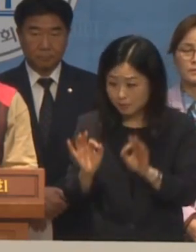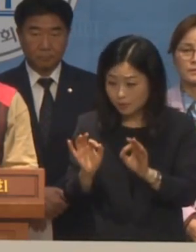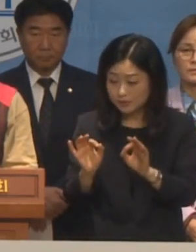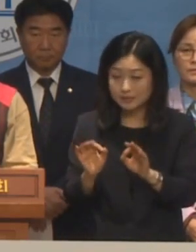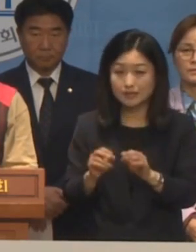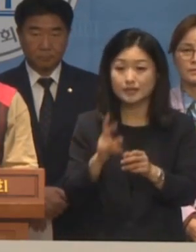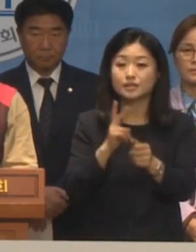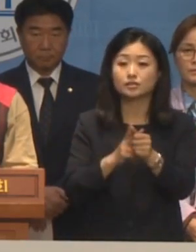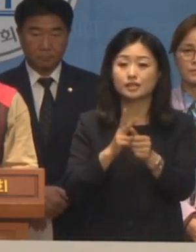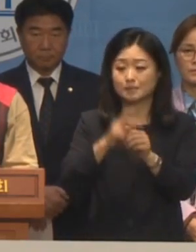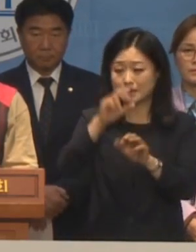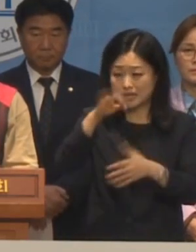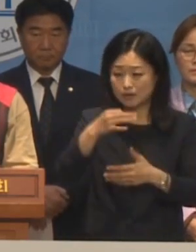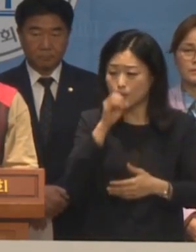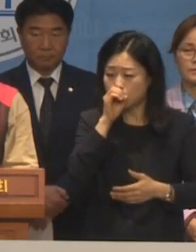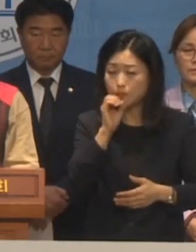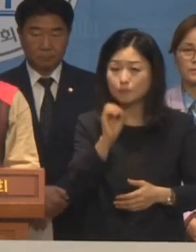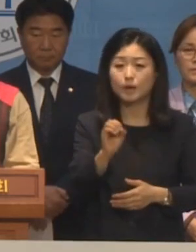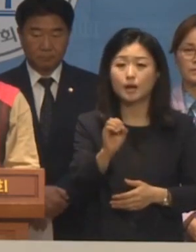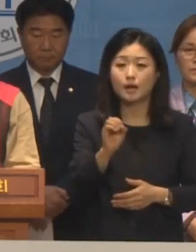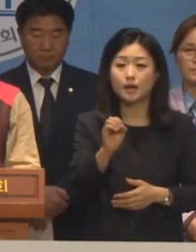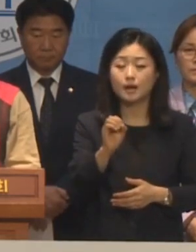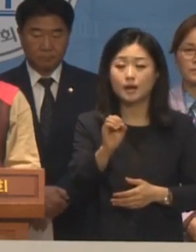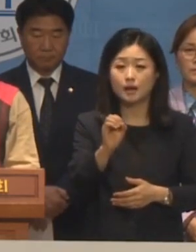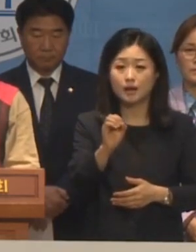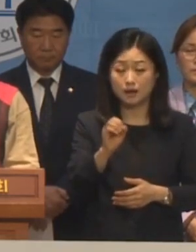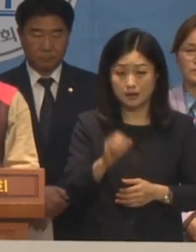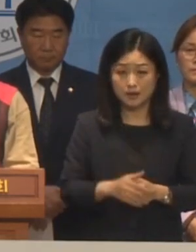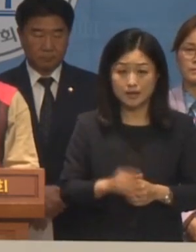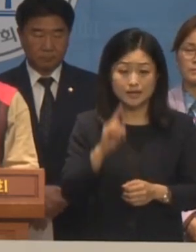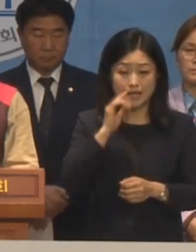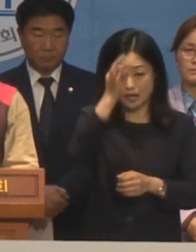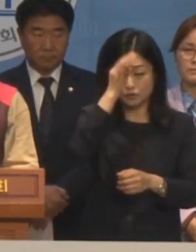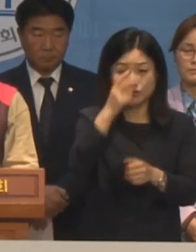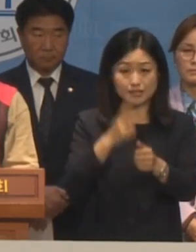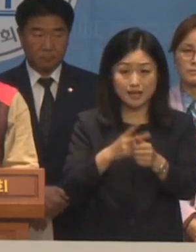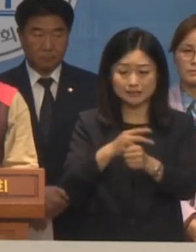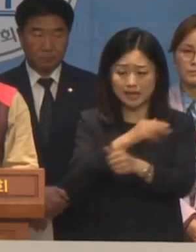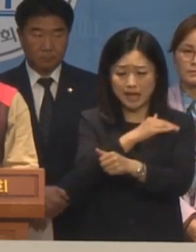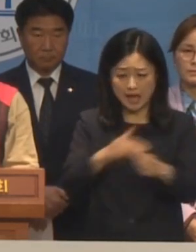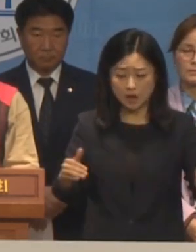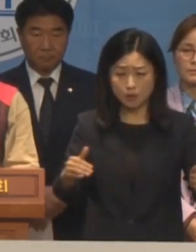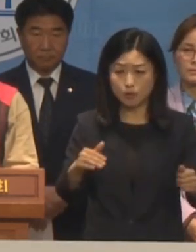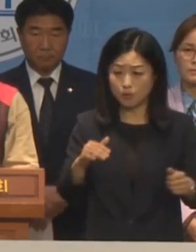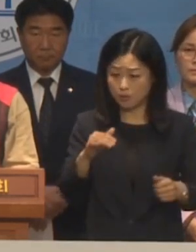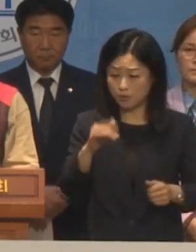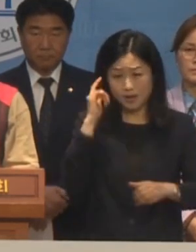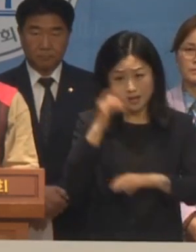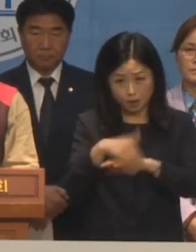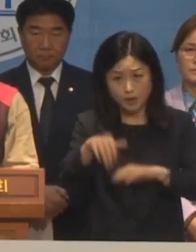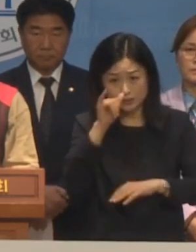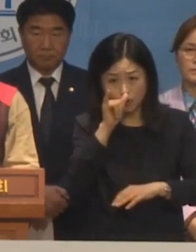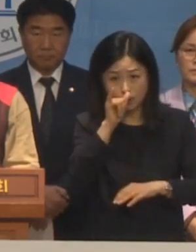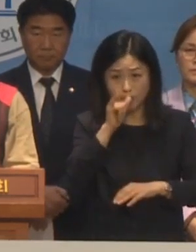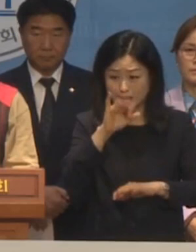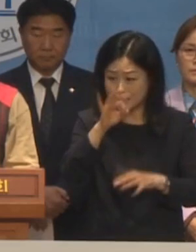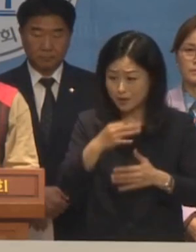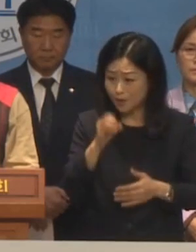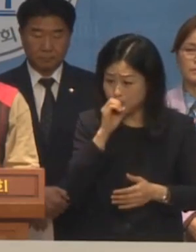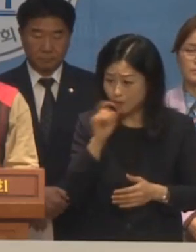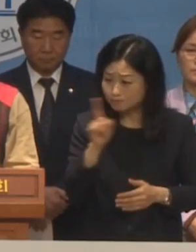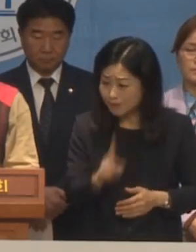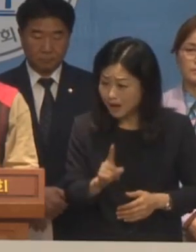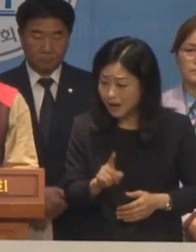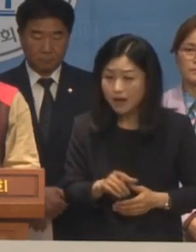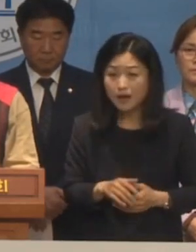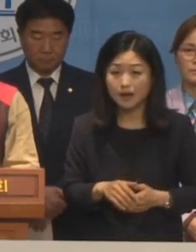강사 인건비가 제로입니다. 정부가 예술 강사의 해고를 계획하지 않았다면 인건비 제로는 있을 수